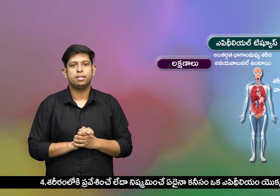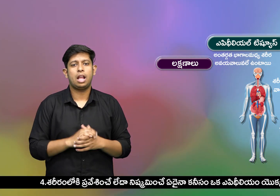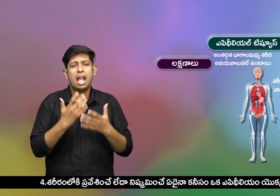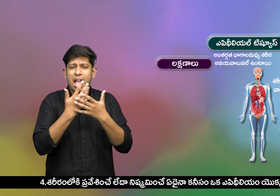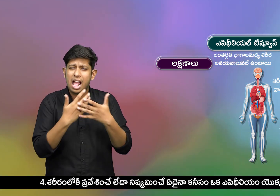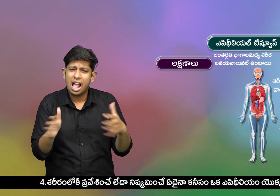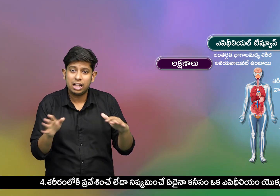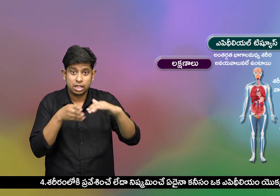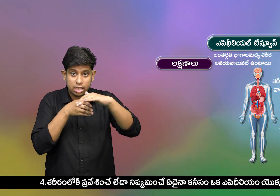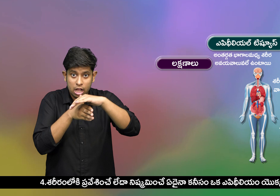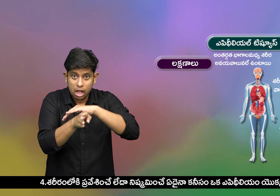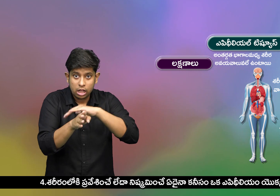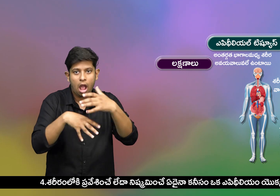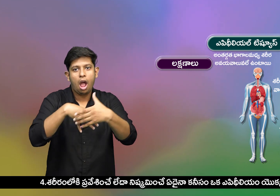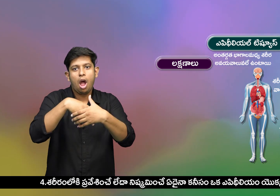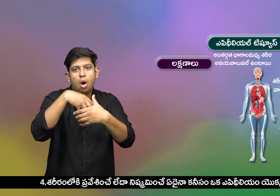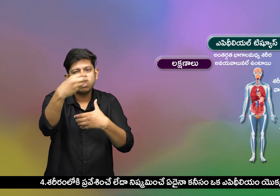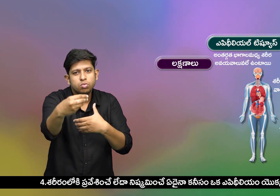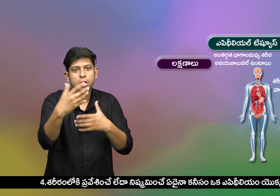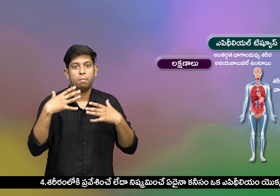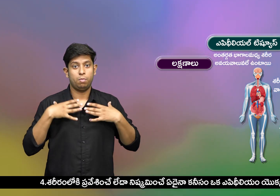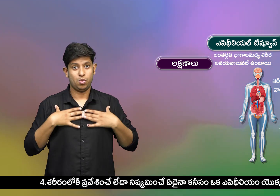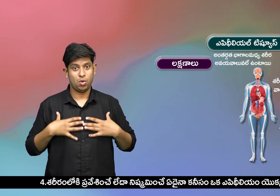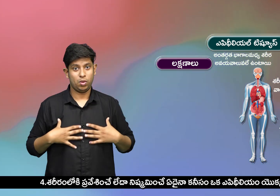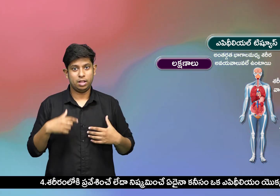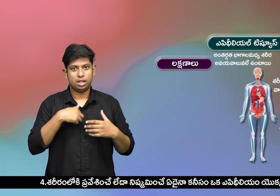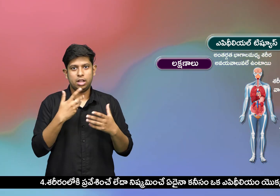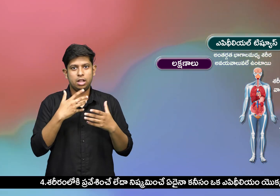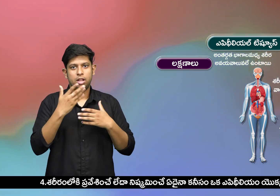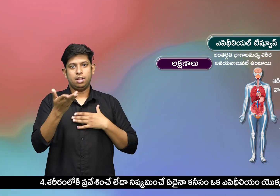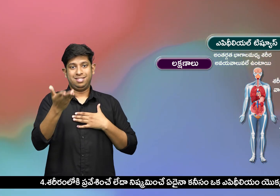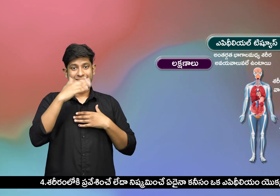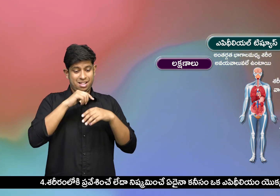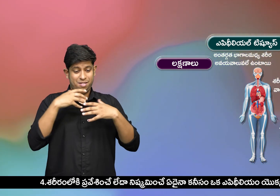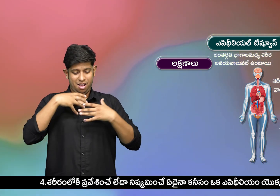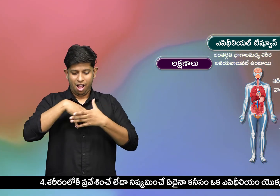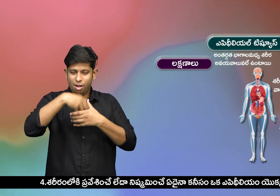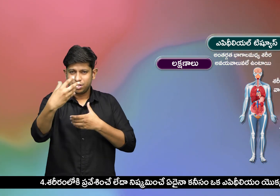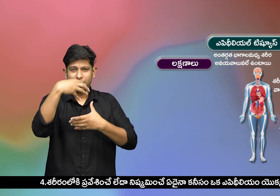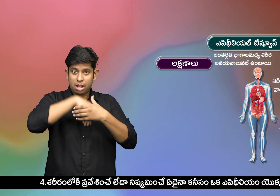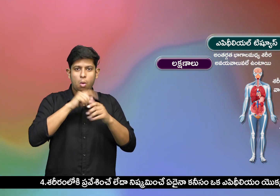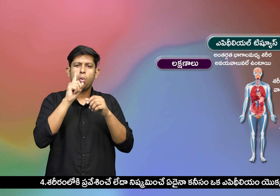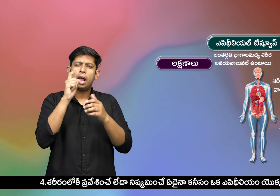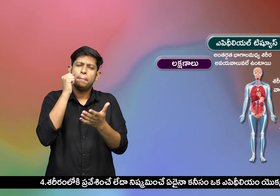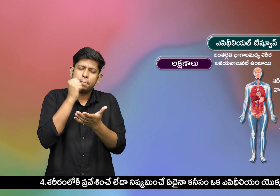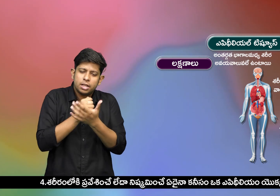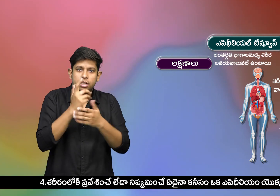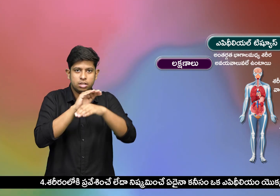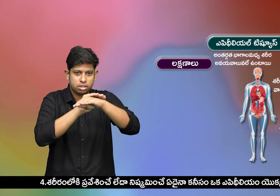4. శరీరంలోకి ప్రవేశించే లేదా నిష్క్రమించే ఏదైనా కనీసం ఒక ఎపిథీలియం